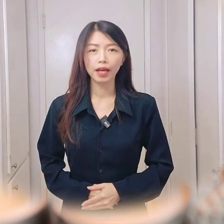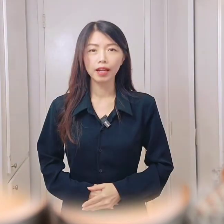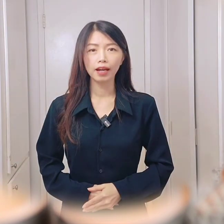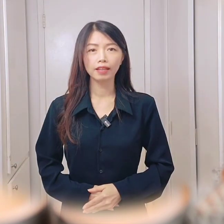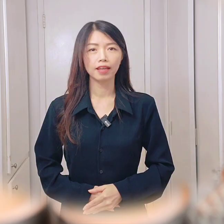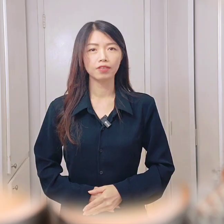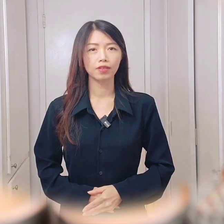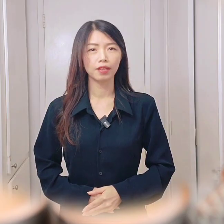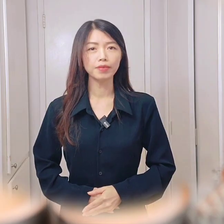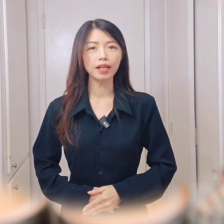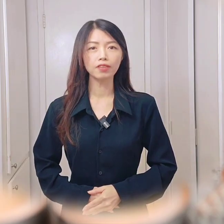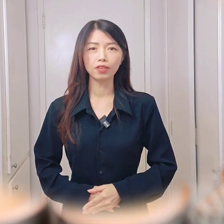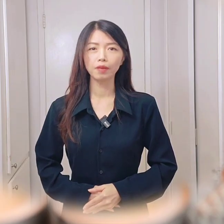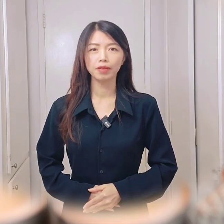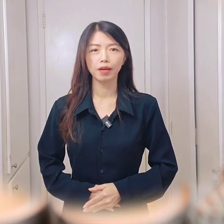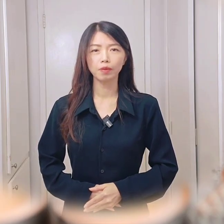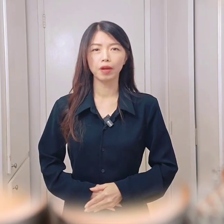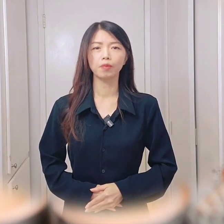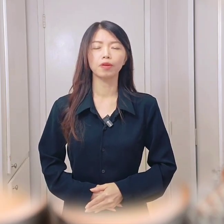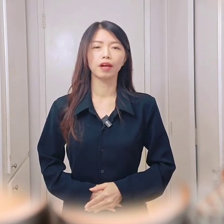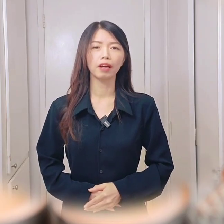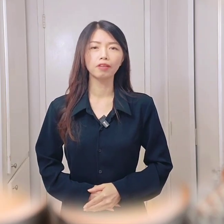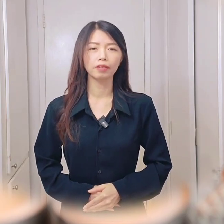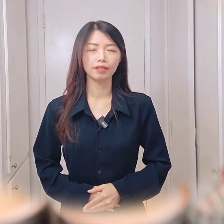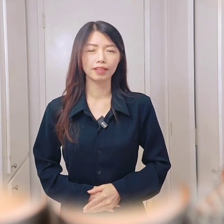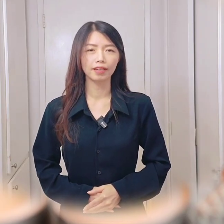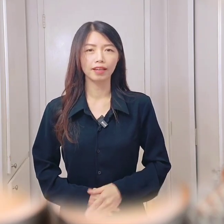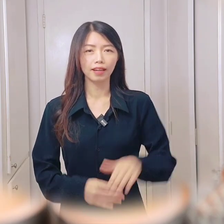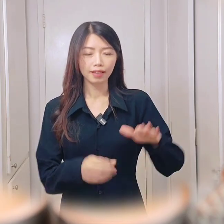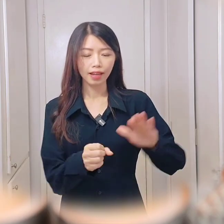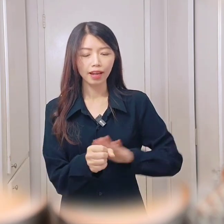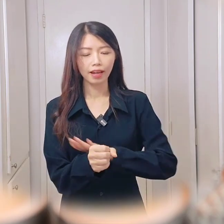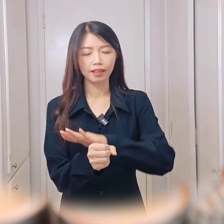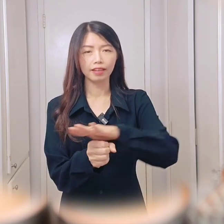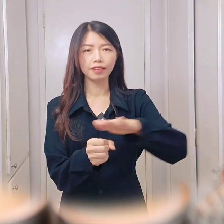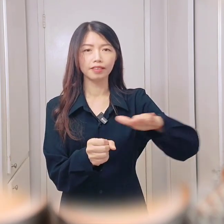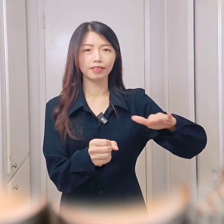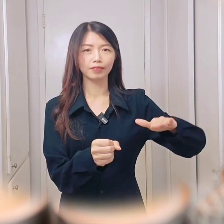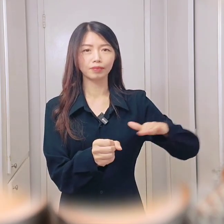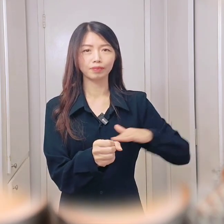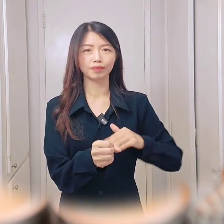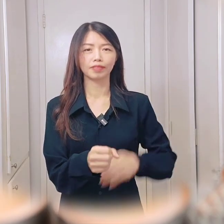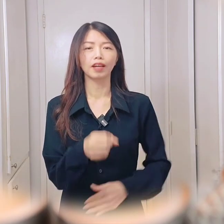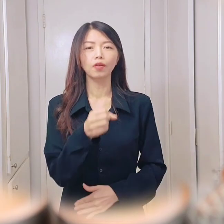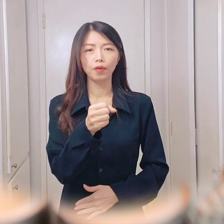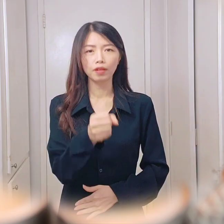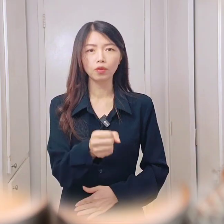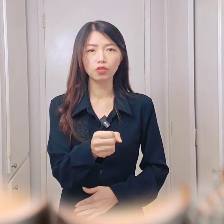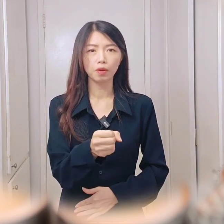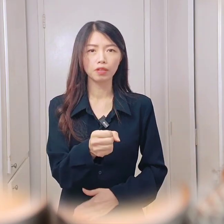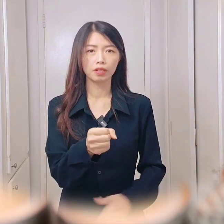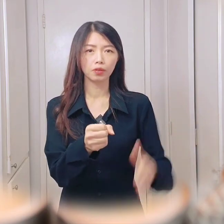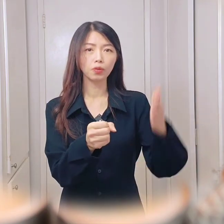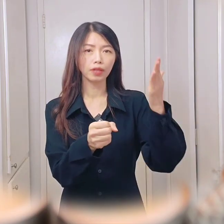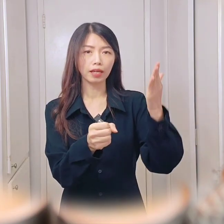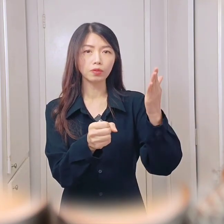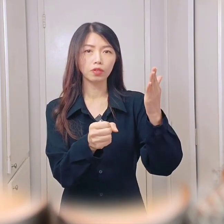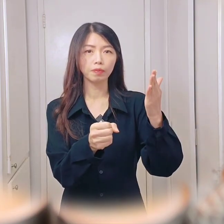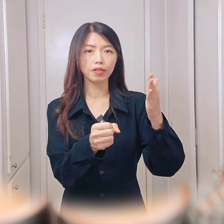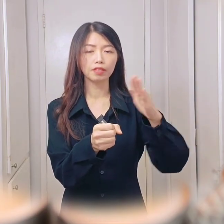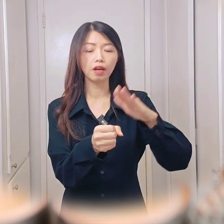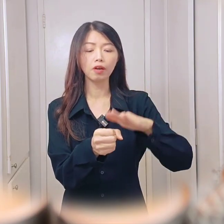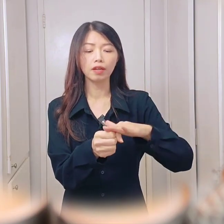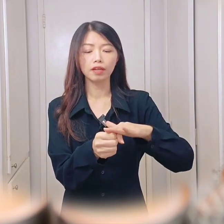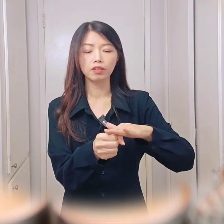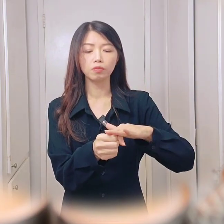마지막으로 사랑하는 예수님 생일 축하합니다. 한번 배워볼까요? 사랑하는 왼손은 주먹 쥐시고 다른